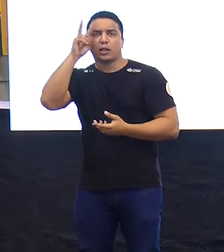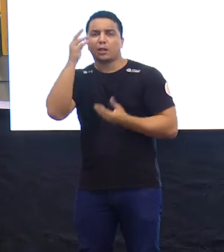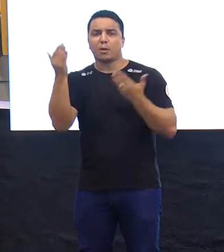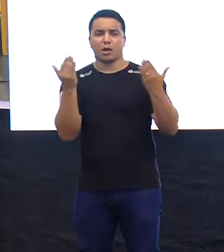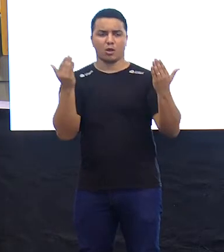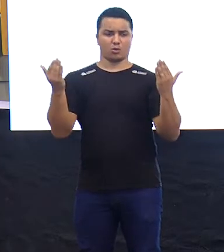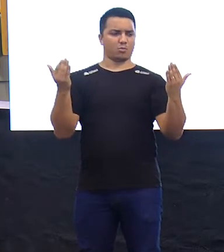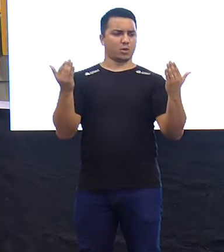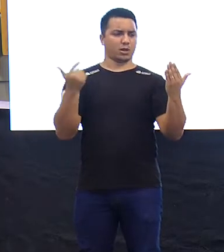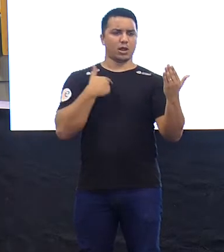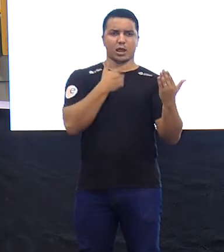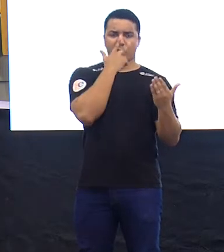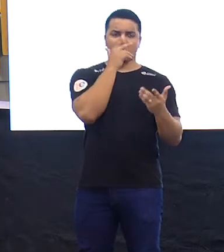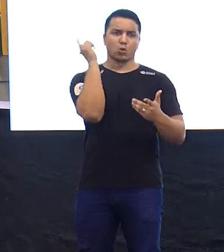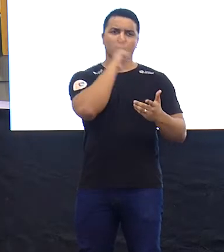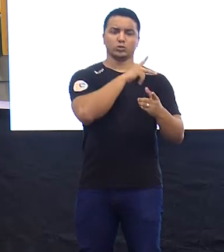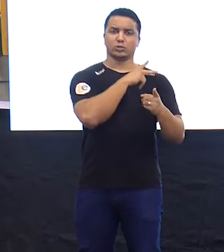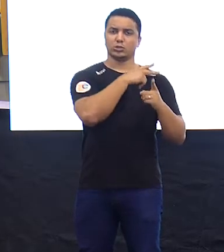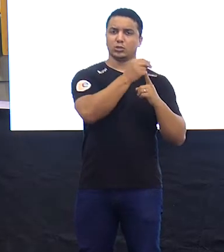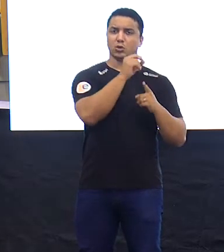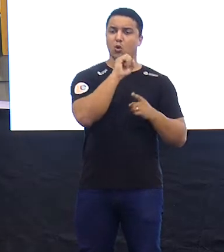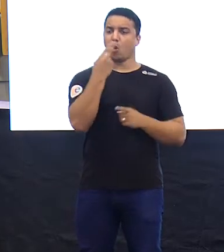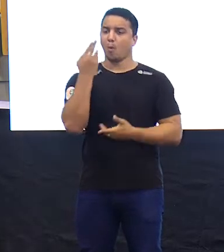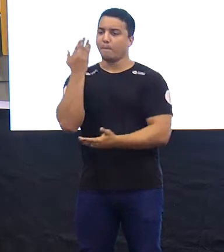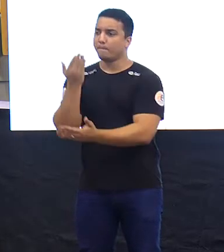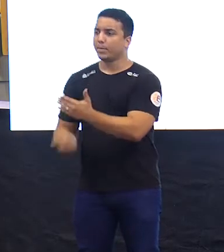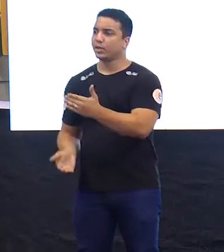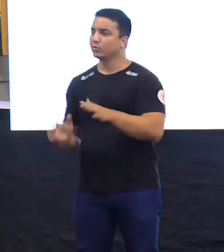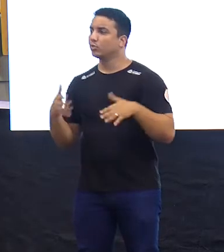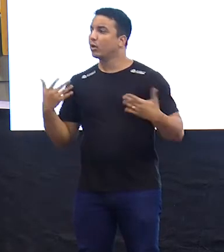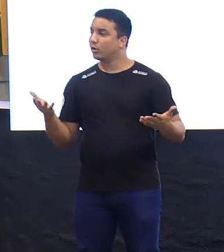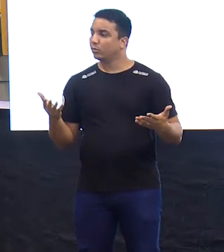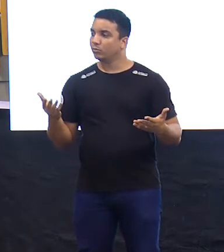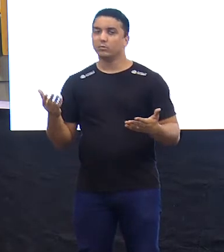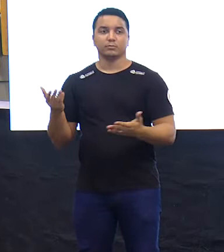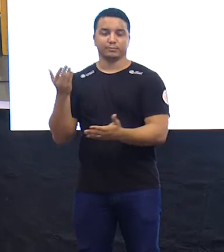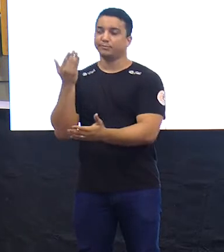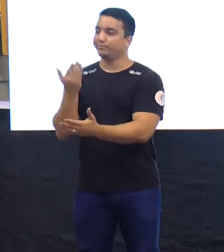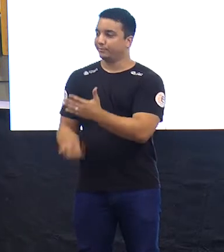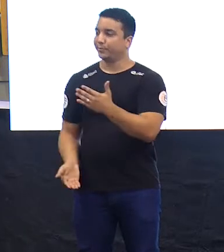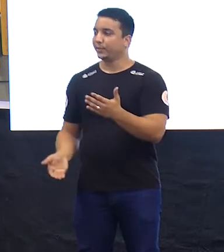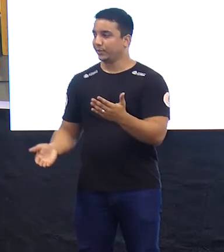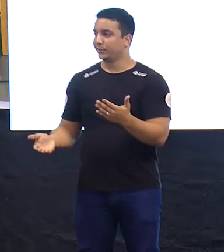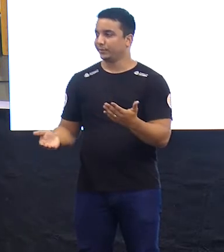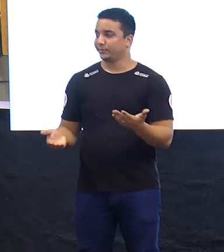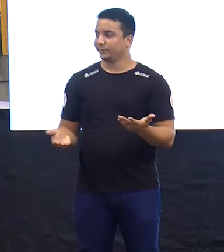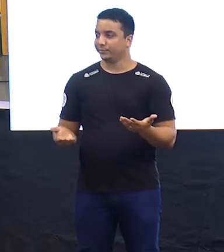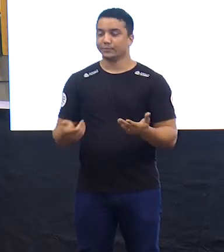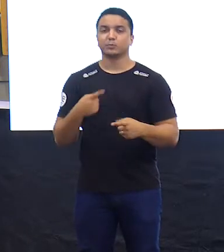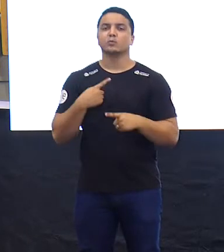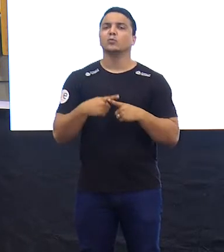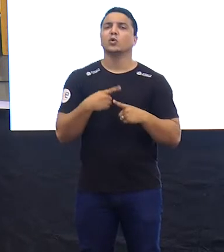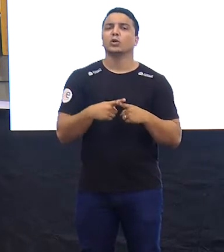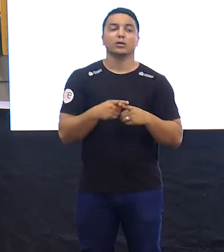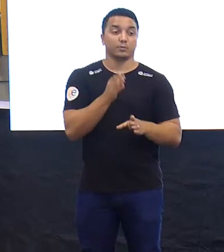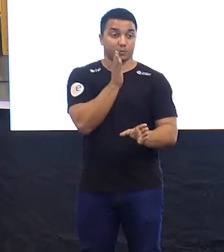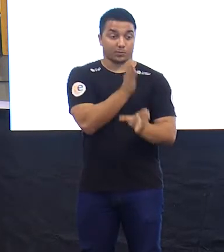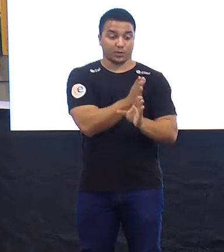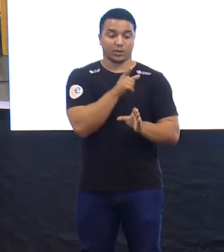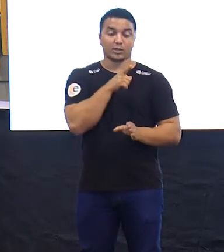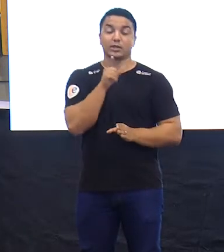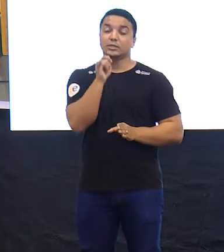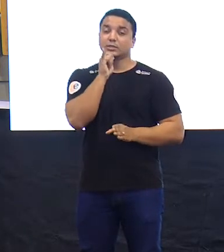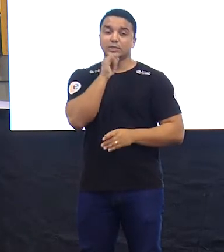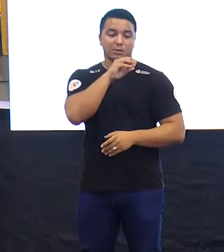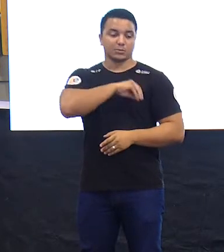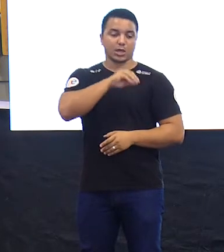ele saiu ganhando ou ele saiu perdendo? Ele saiu perdendo. Porque, embora o salário